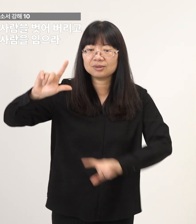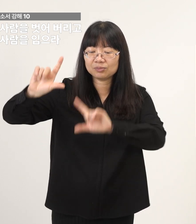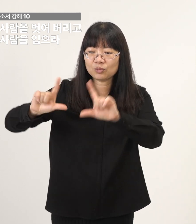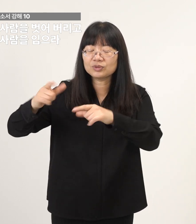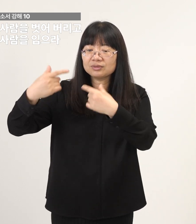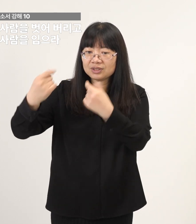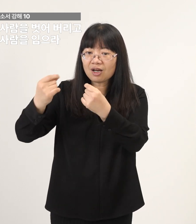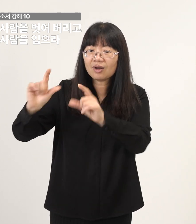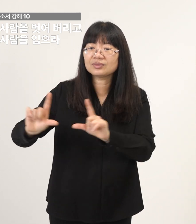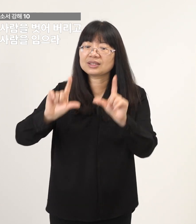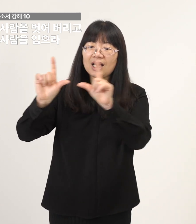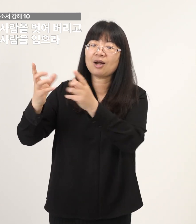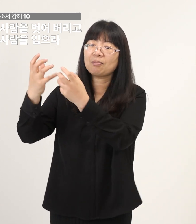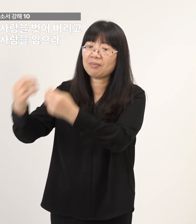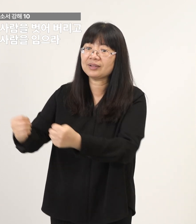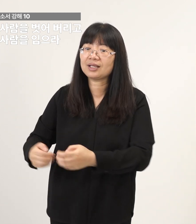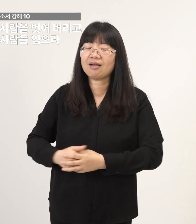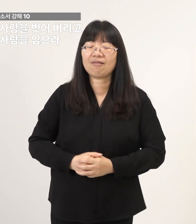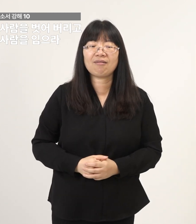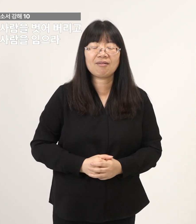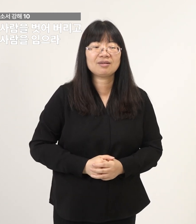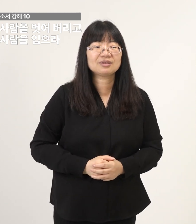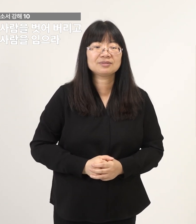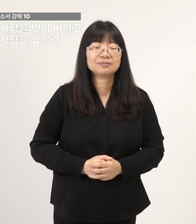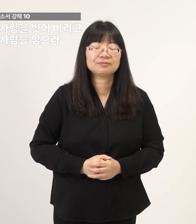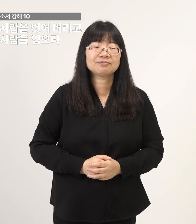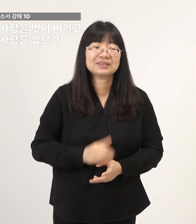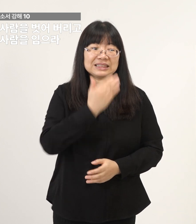말이에요. 야곱으로 살아요.